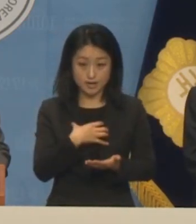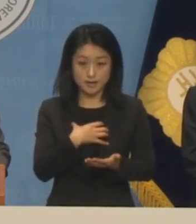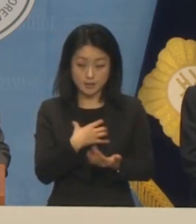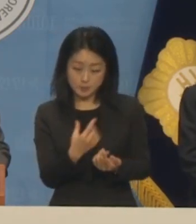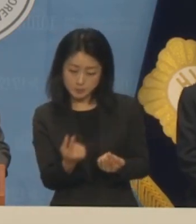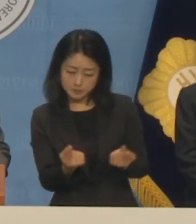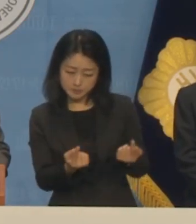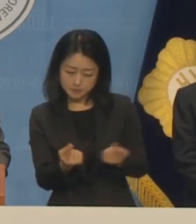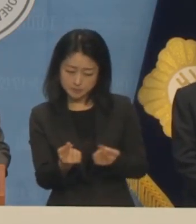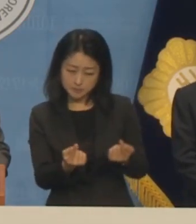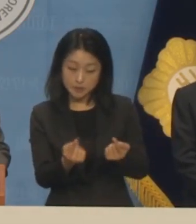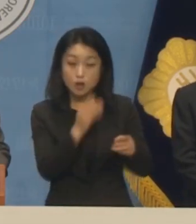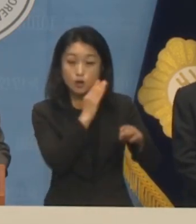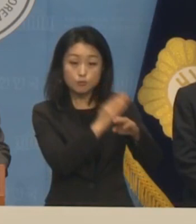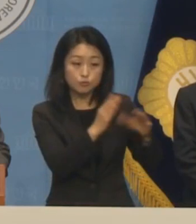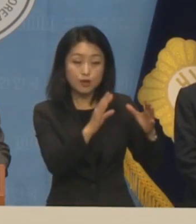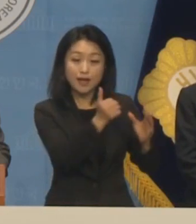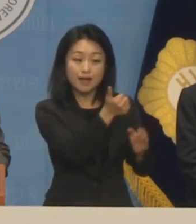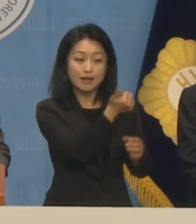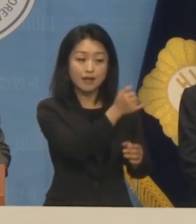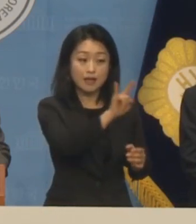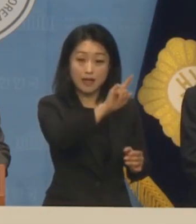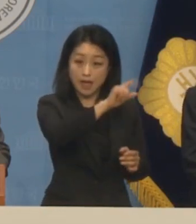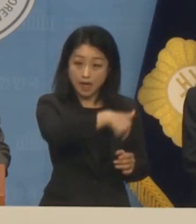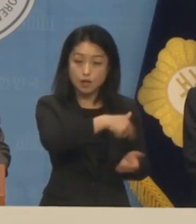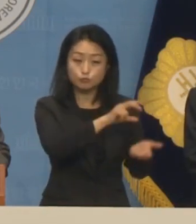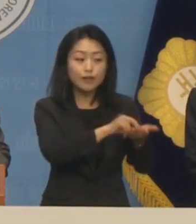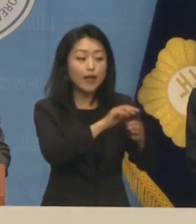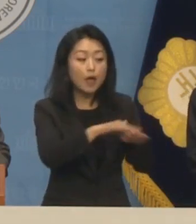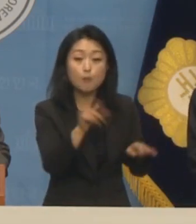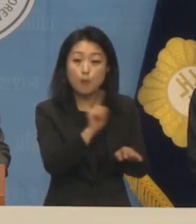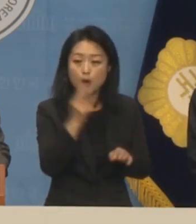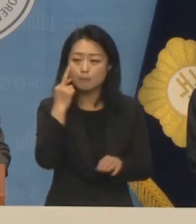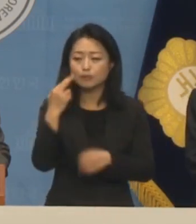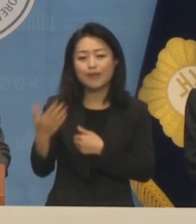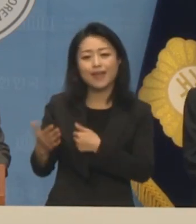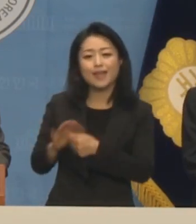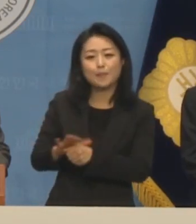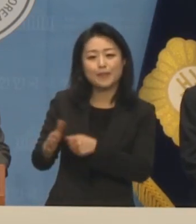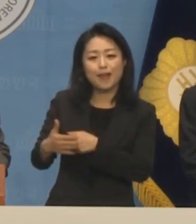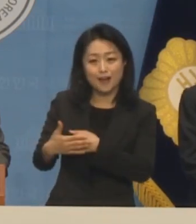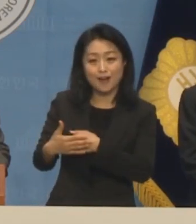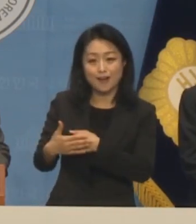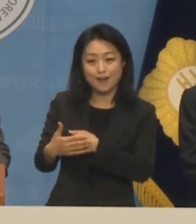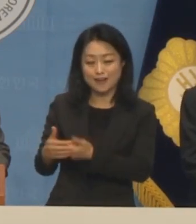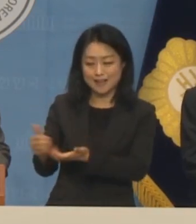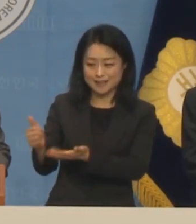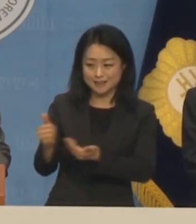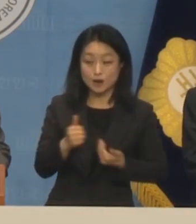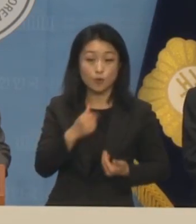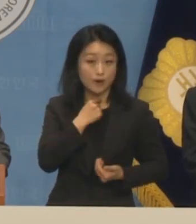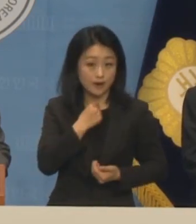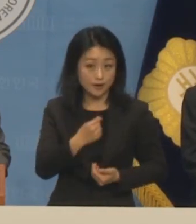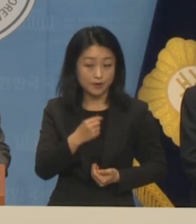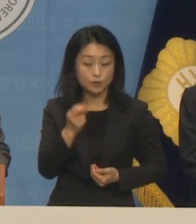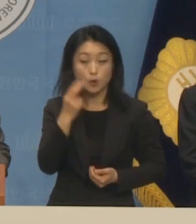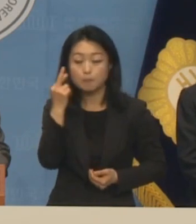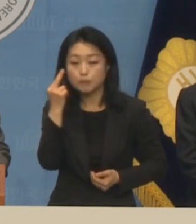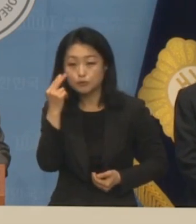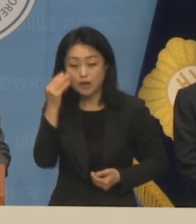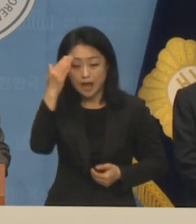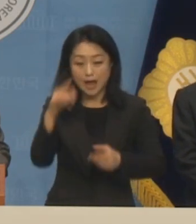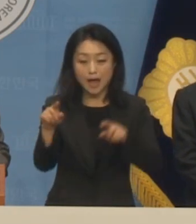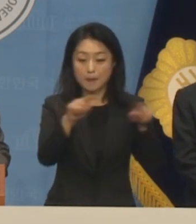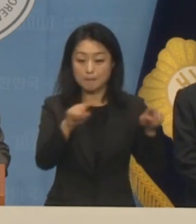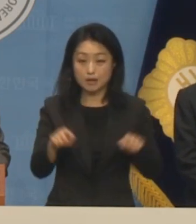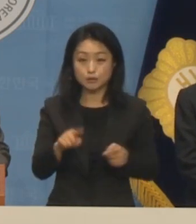아울러 북핵 문제 해결을 위한 미국의 협력을 이끌어내는 데 있었습니다. 또한 미국의 한반도